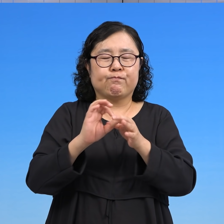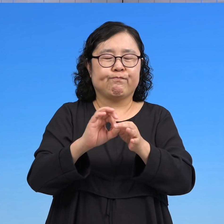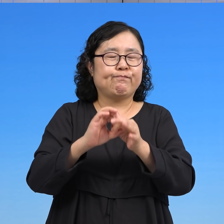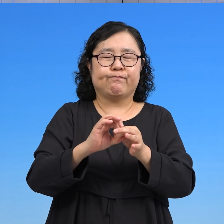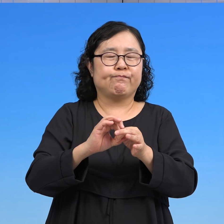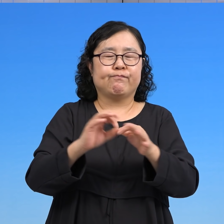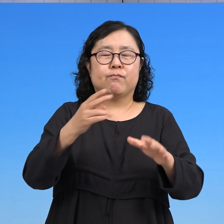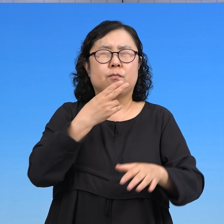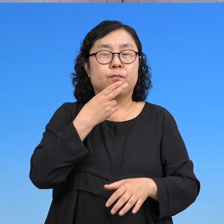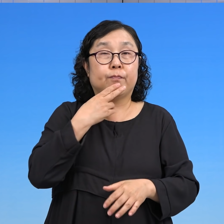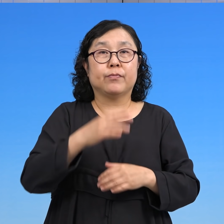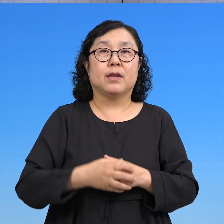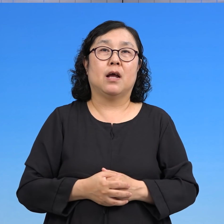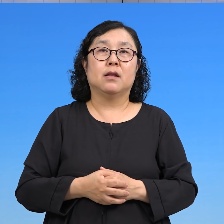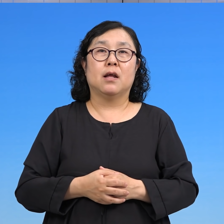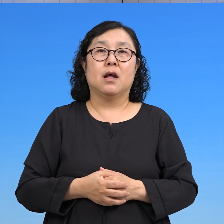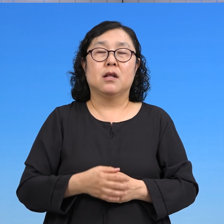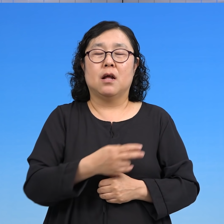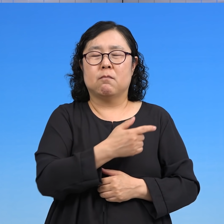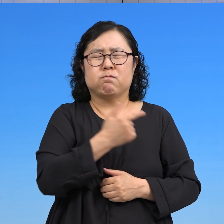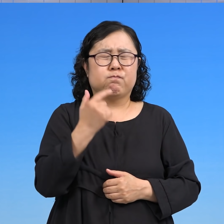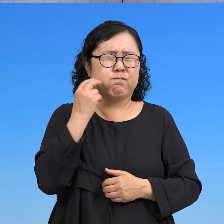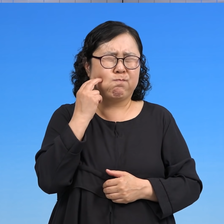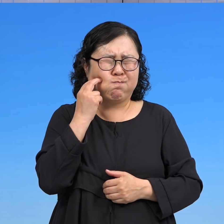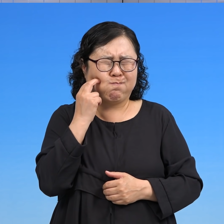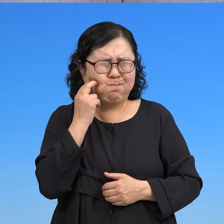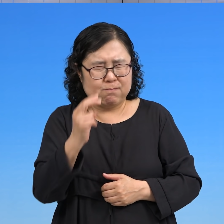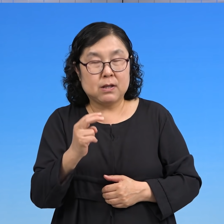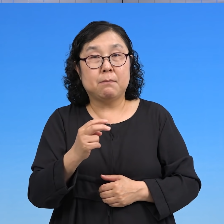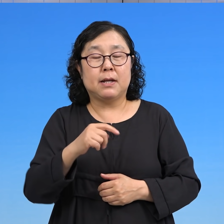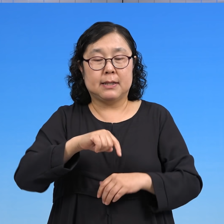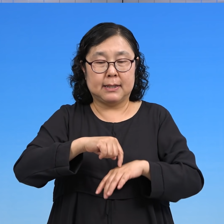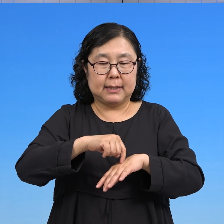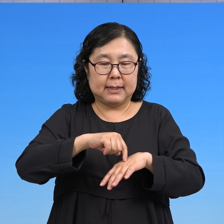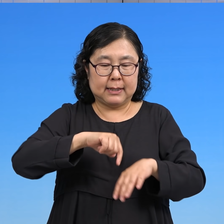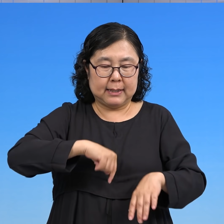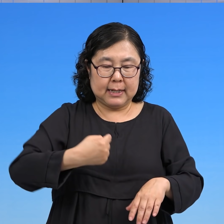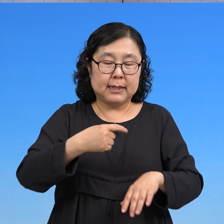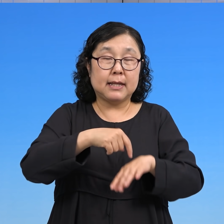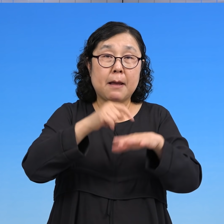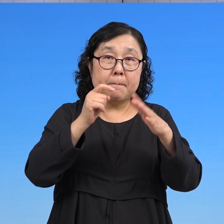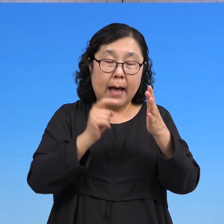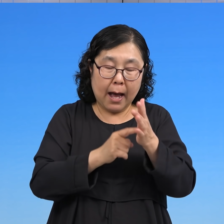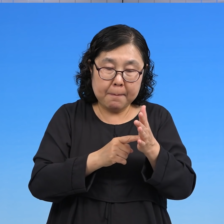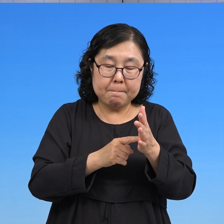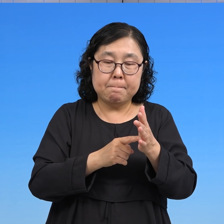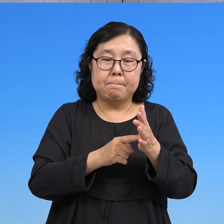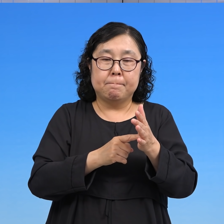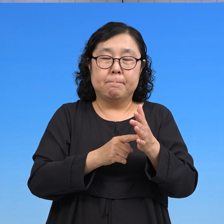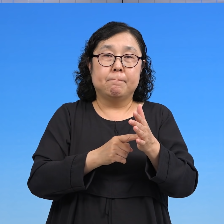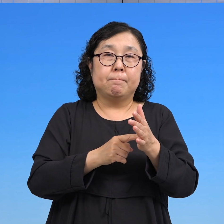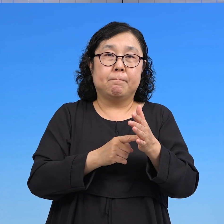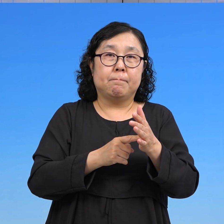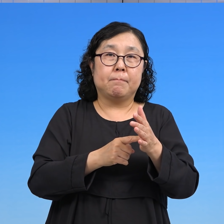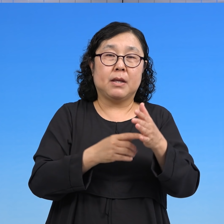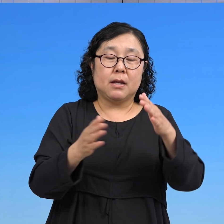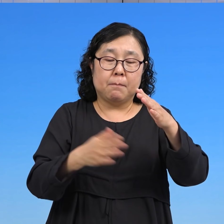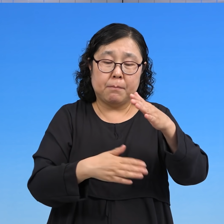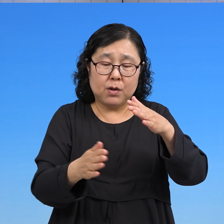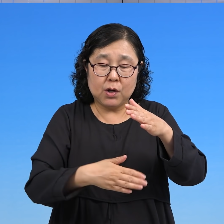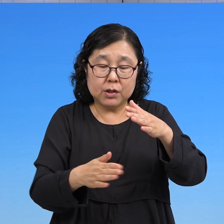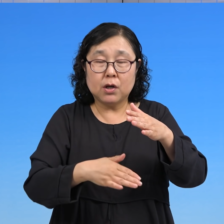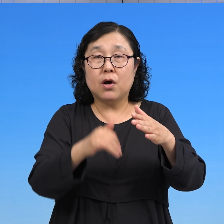비참하게 로덴나무 밑에 죽기를 구할 정도로 비참한 자기 상태, 마음이 다 비워진 상태였기